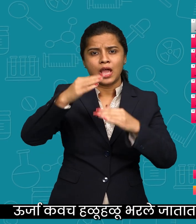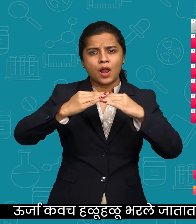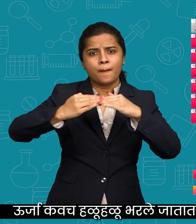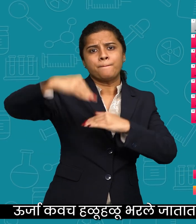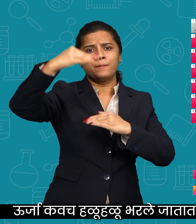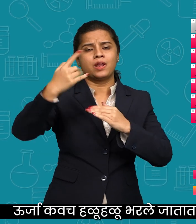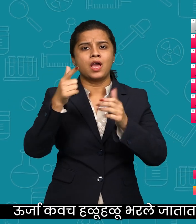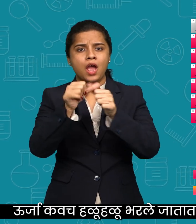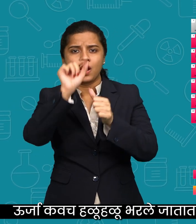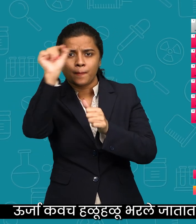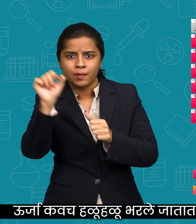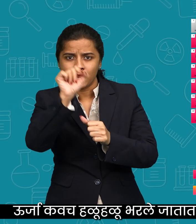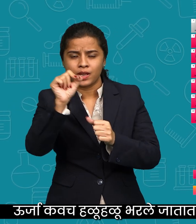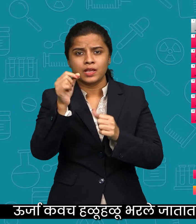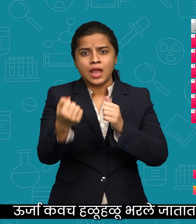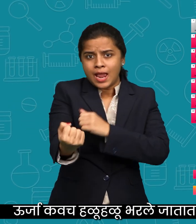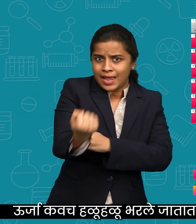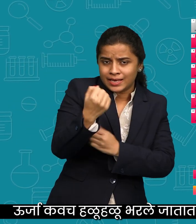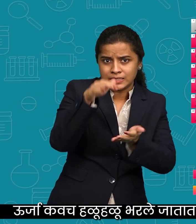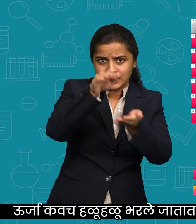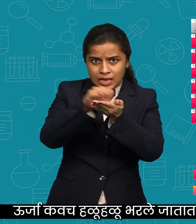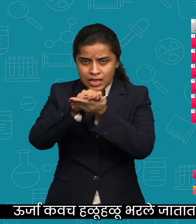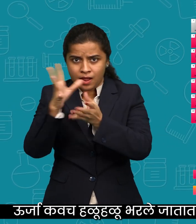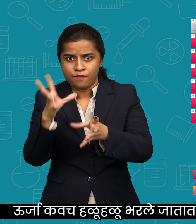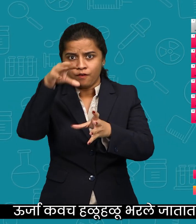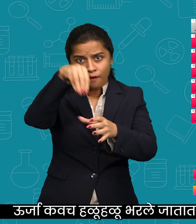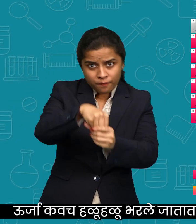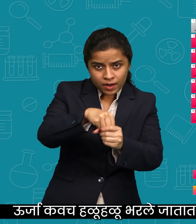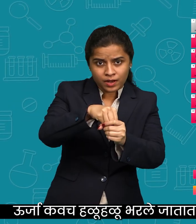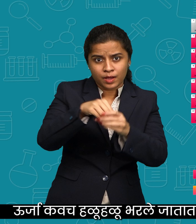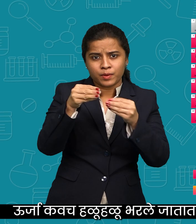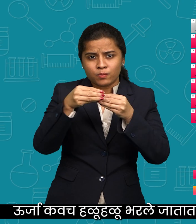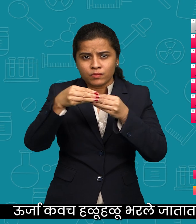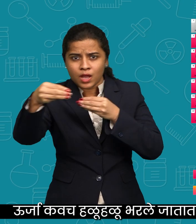जातात, जोपर्यंत एक निष्क्रिय वायू संरचना प्राप्त होत नाही.